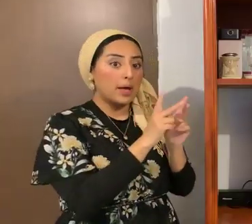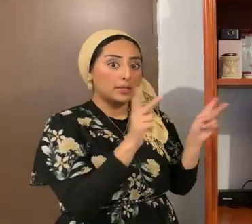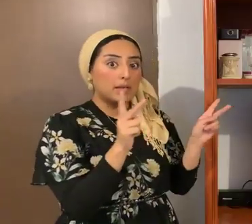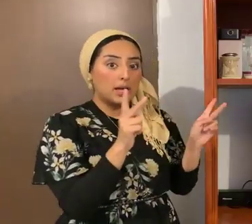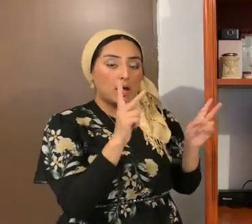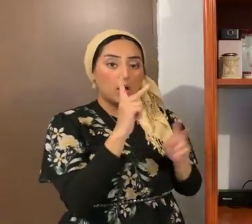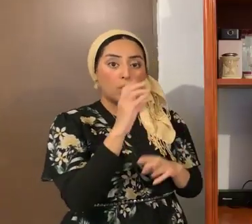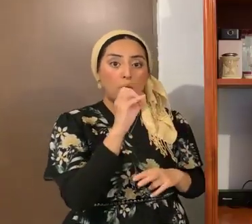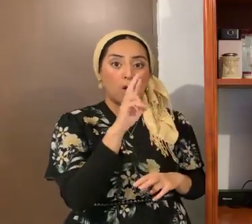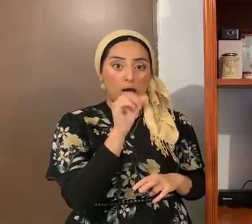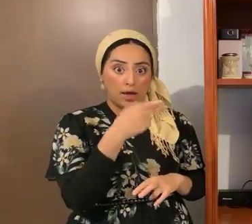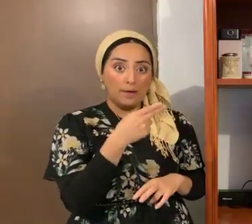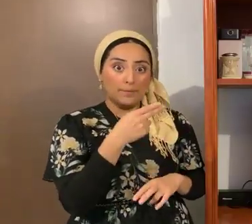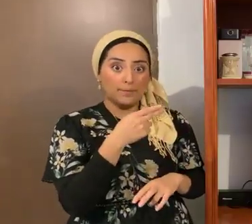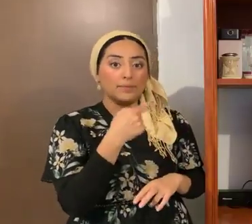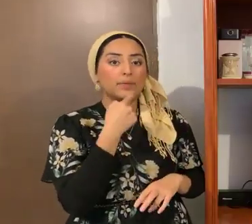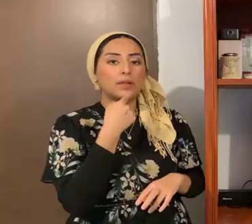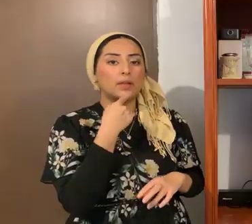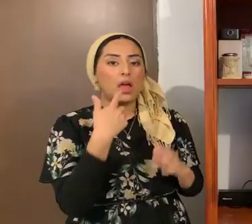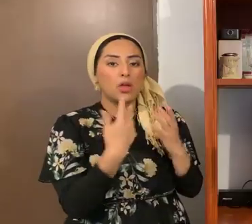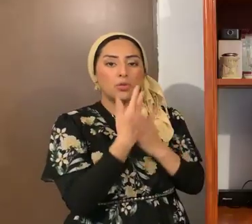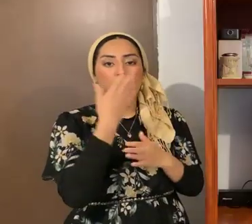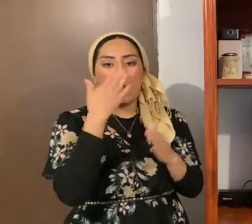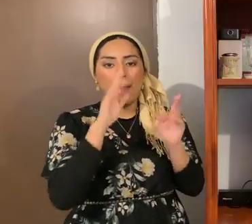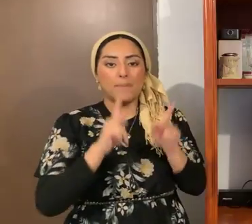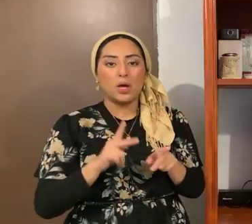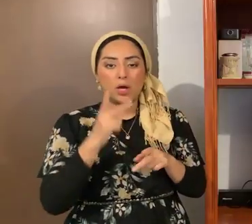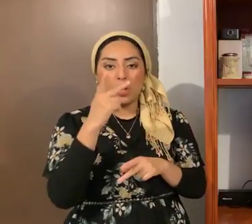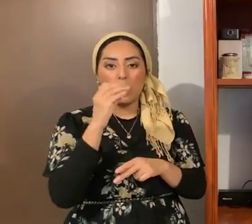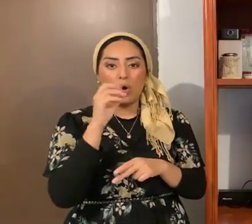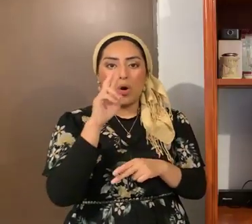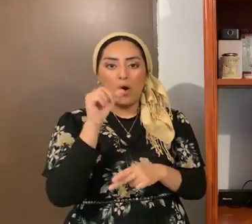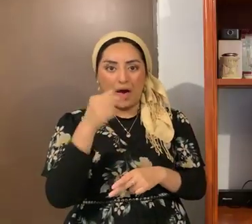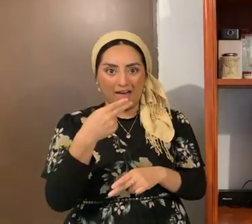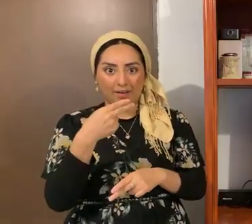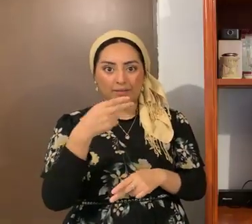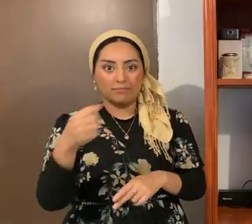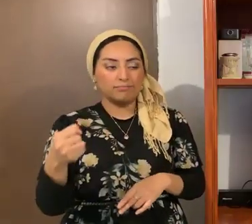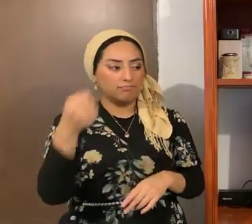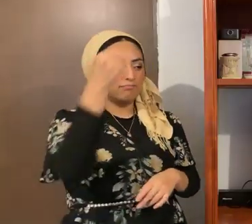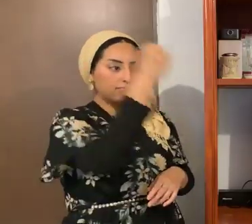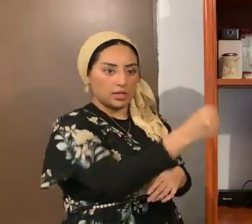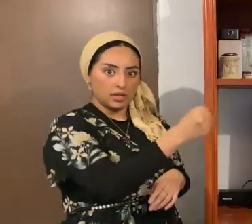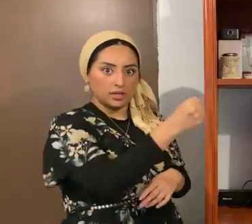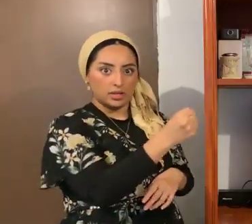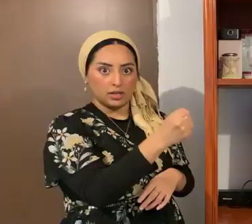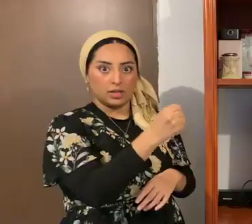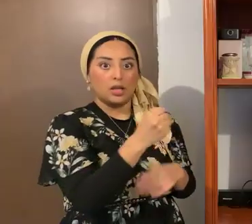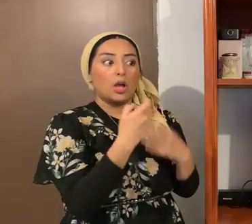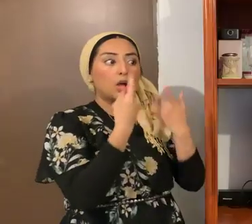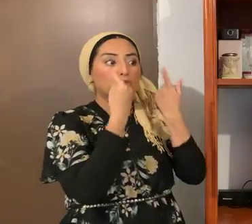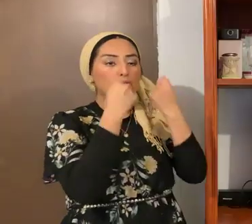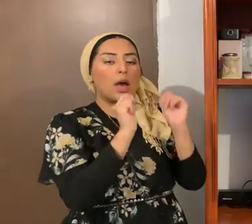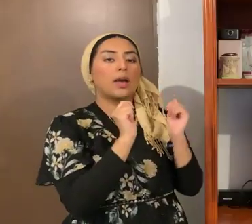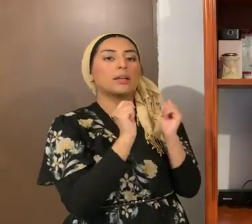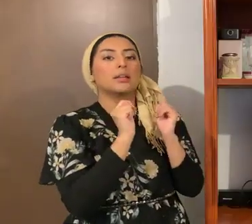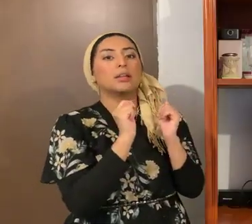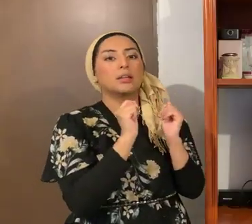parashá de Coré se levanta este perverso de Coraj, y trata